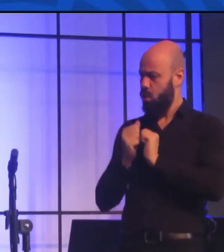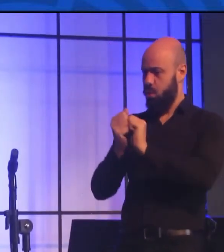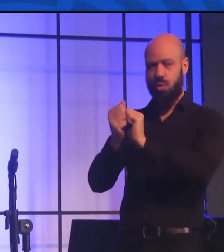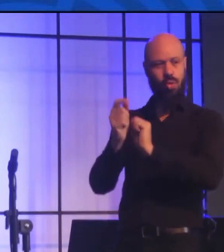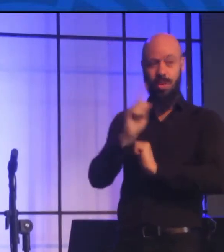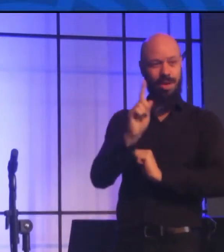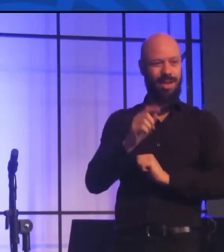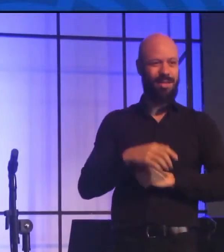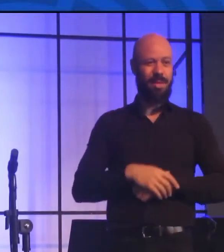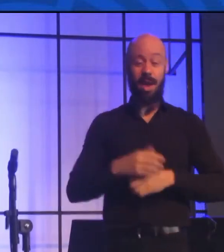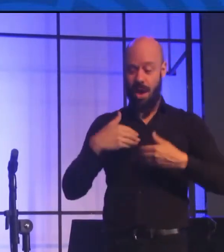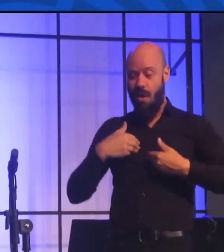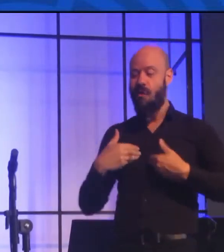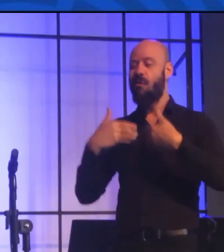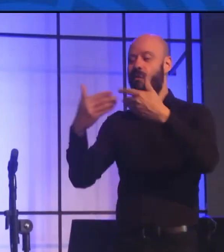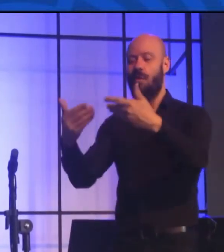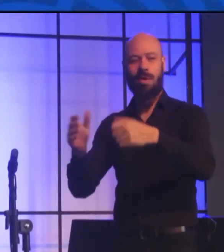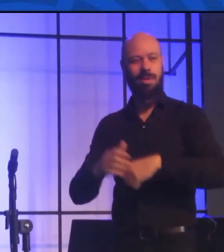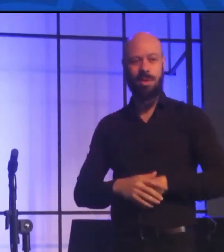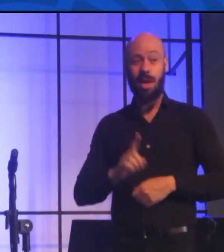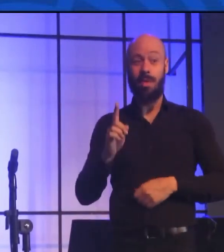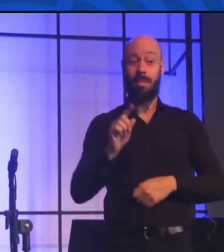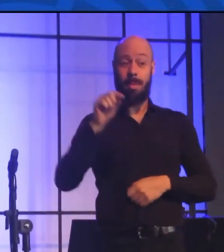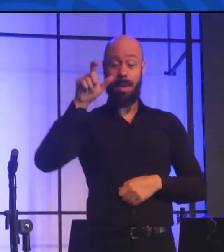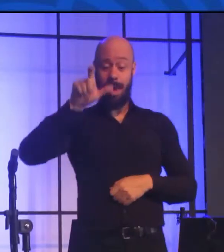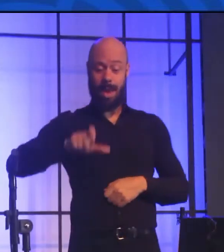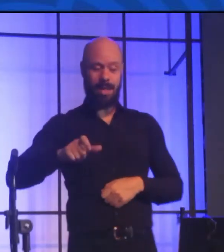Ah, mas se Deus quisesse,